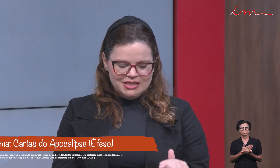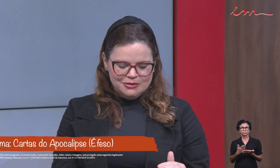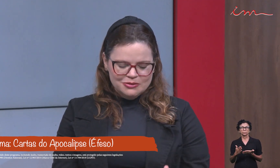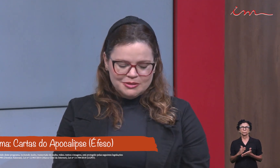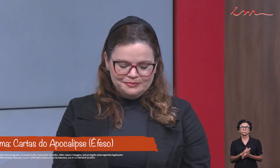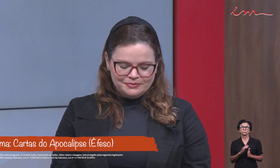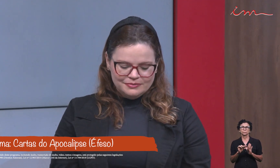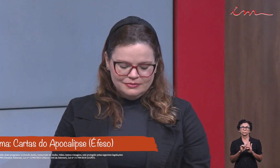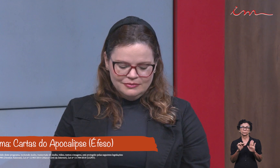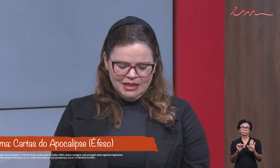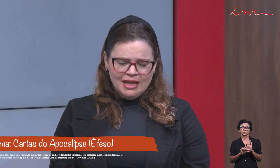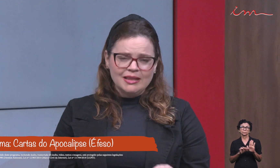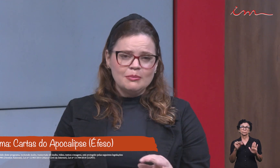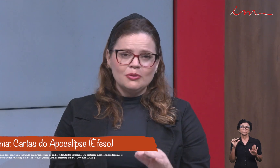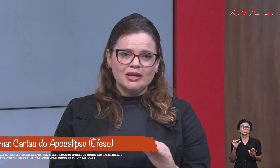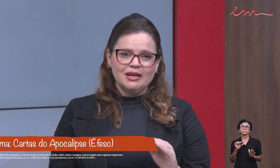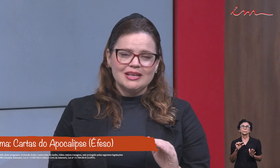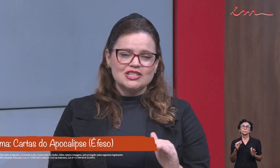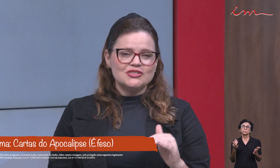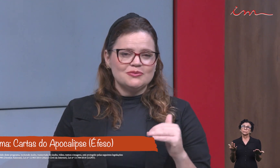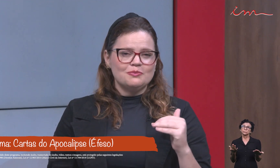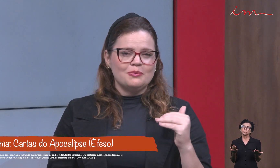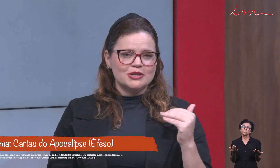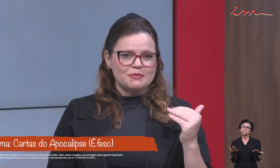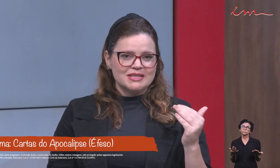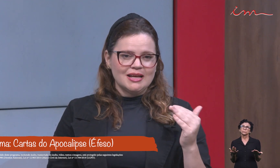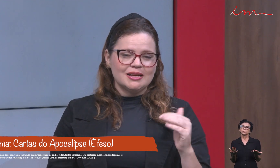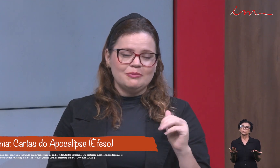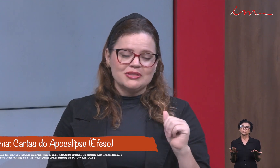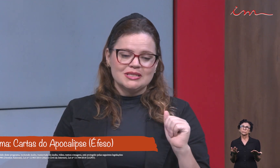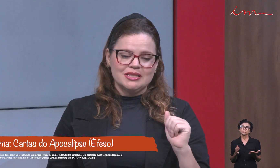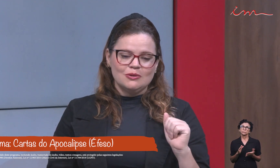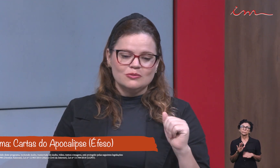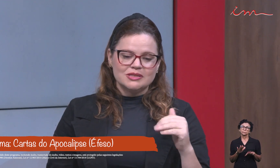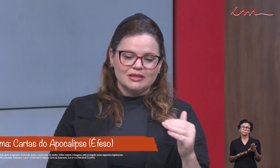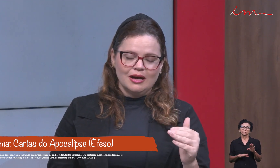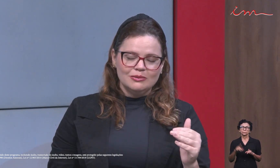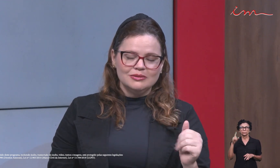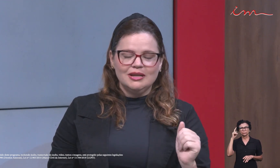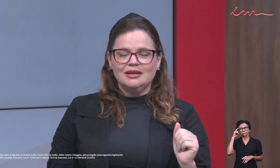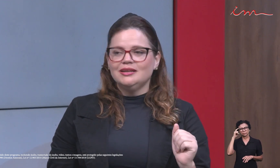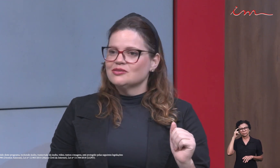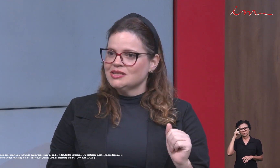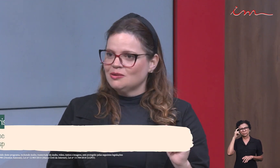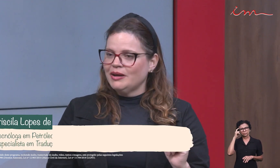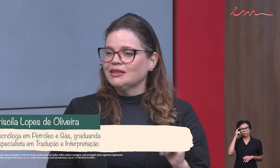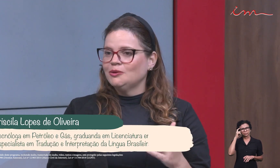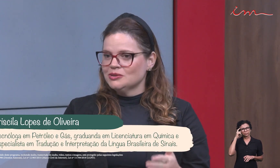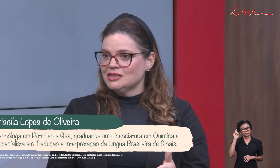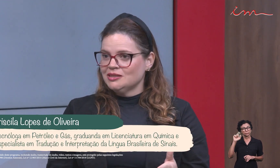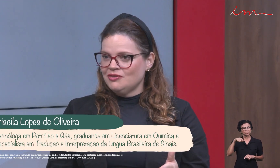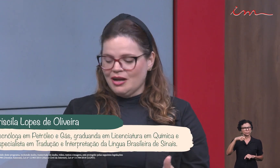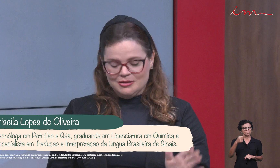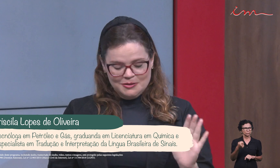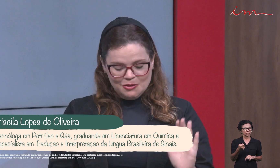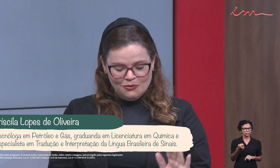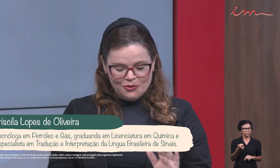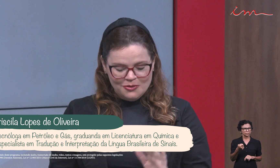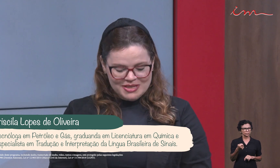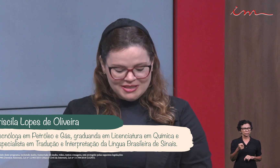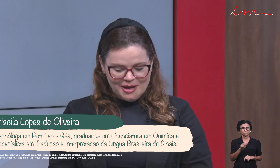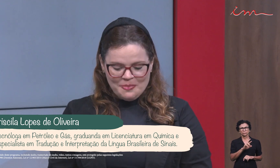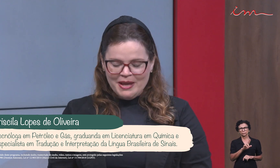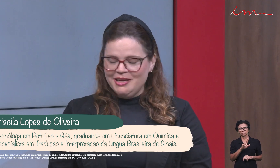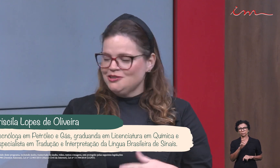dos versículos, e até porque a gente pode pensar que possa ser um sinal e às vezes não é, tem outros significados. Então eu